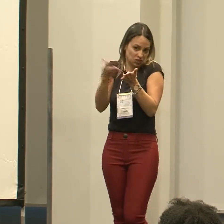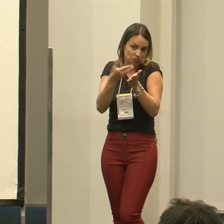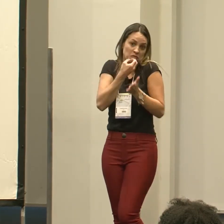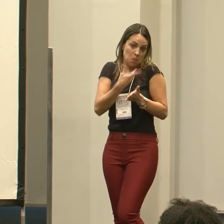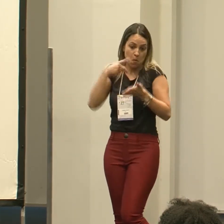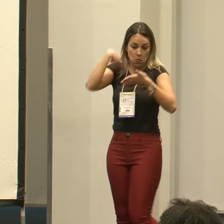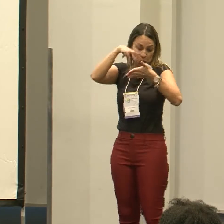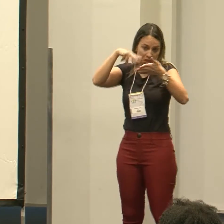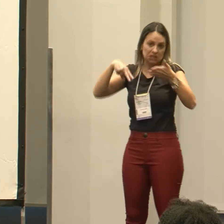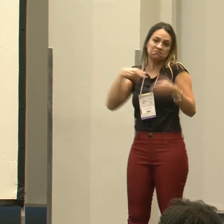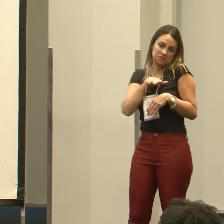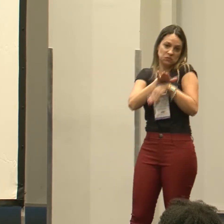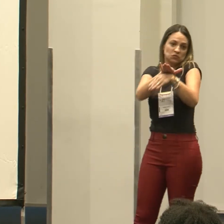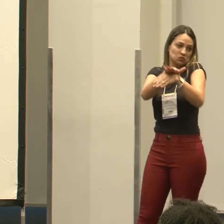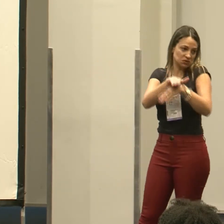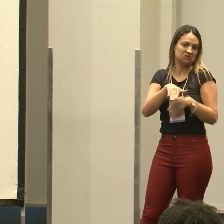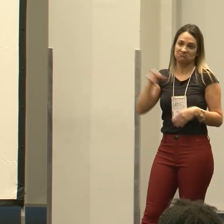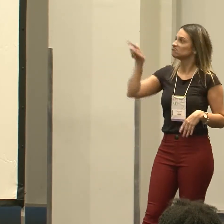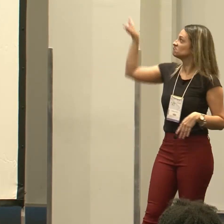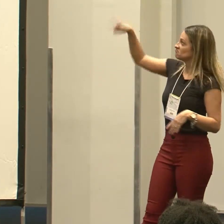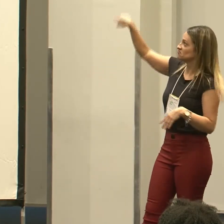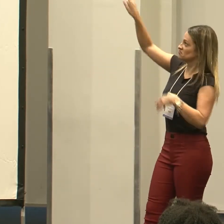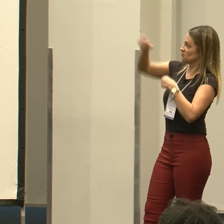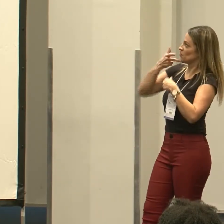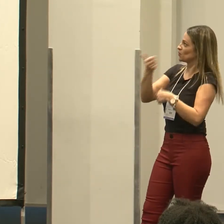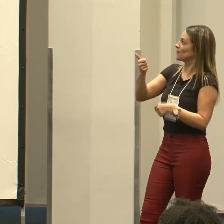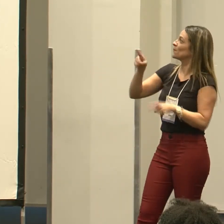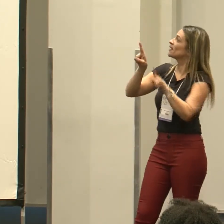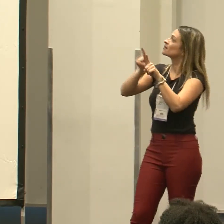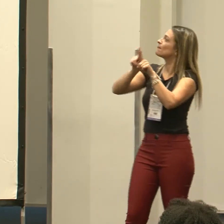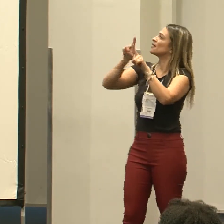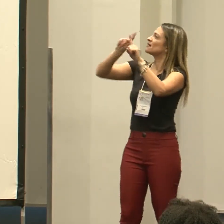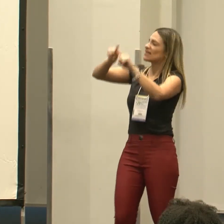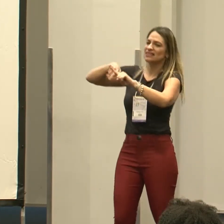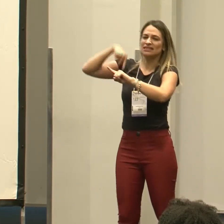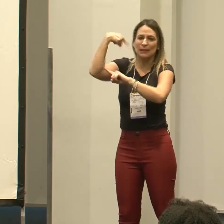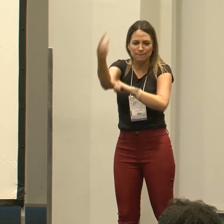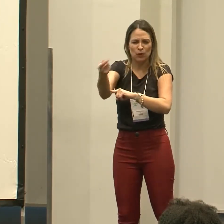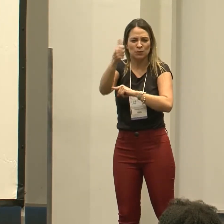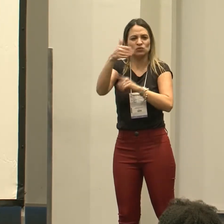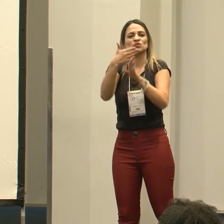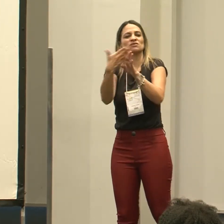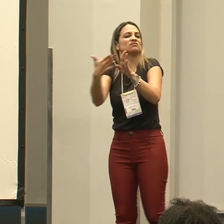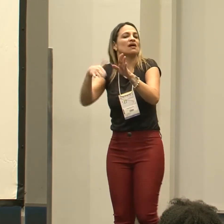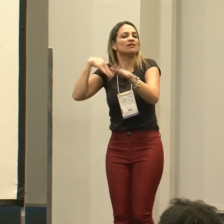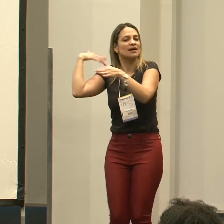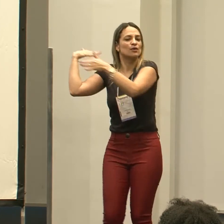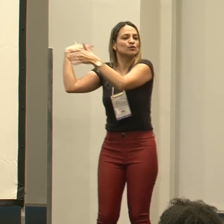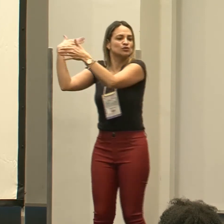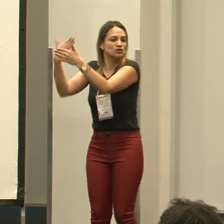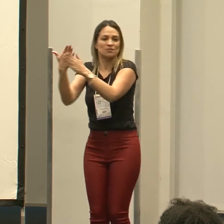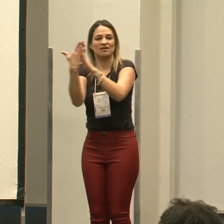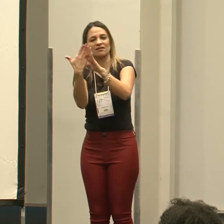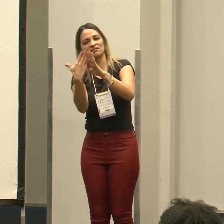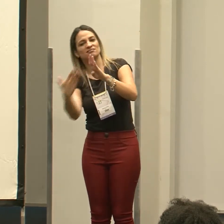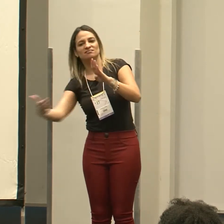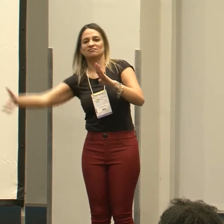E existe uma pesquisa de Witt, que é interessante, que fala sobre esse assunto, né, que depois de